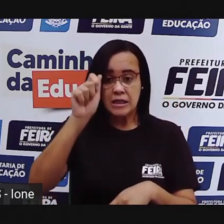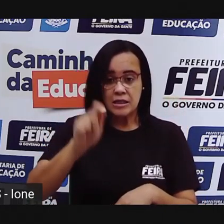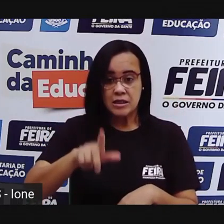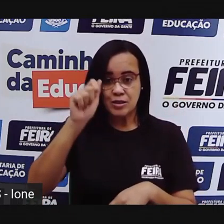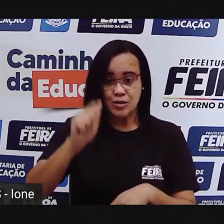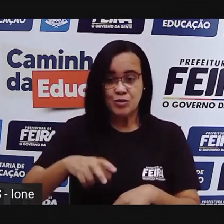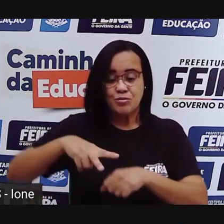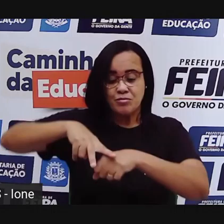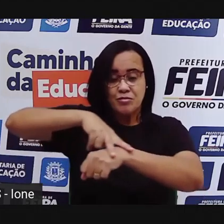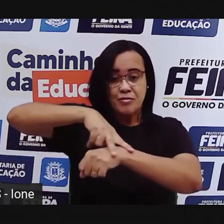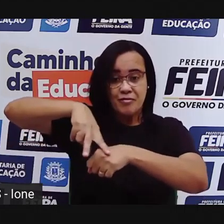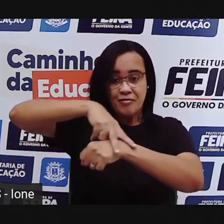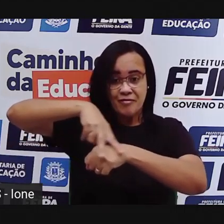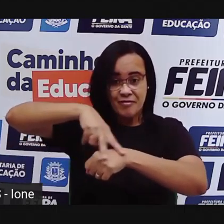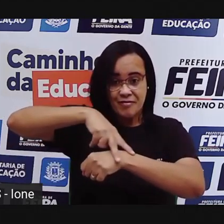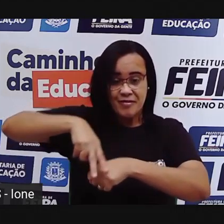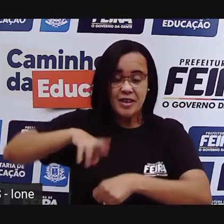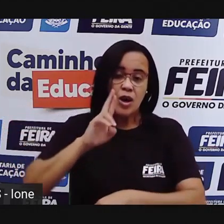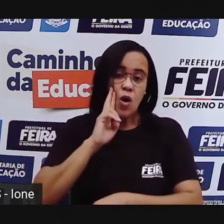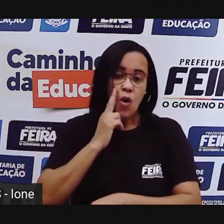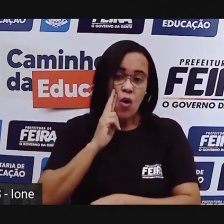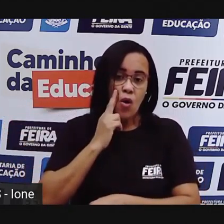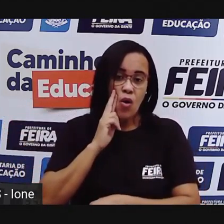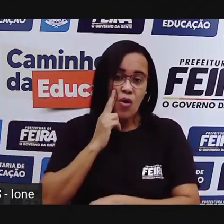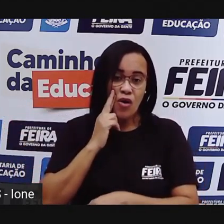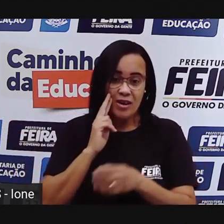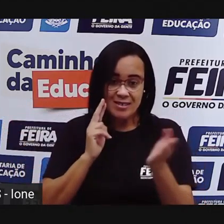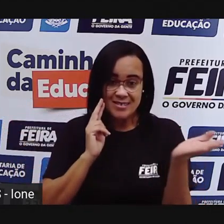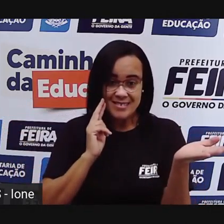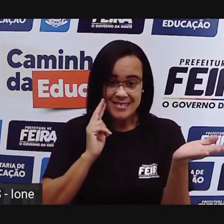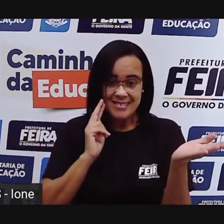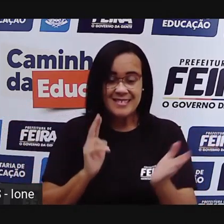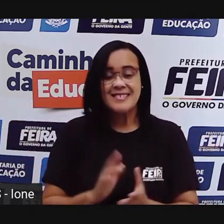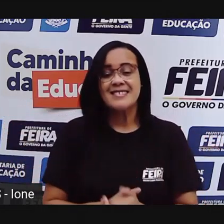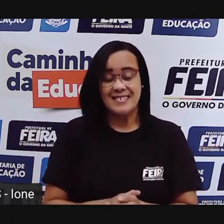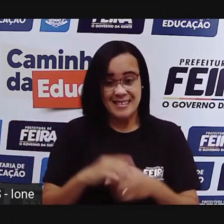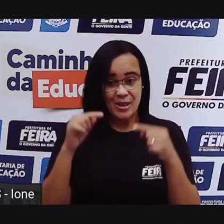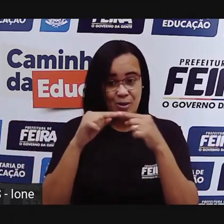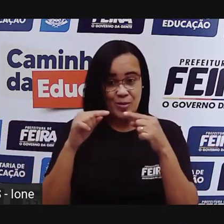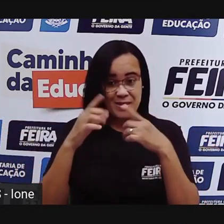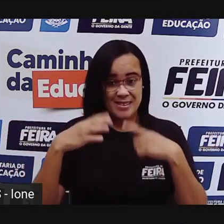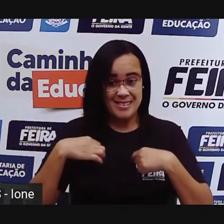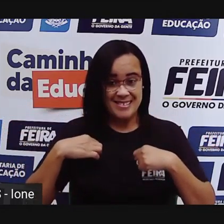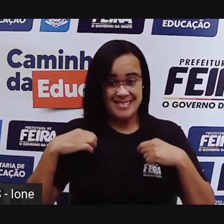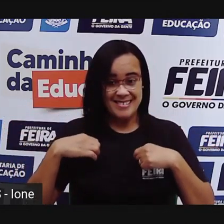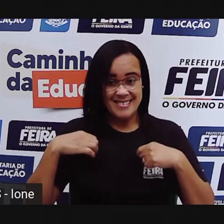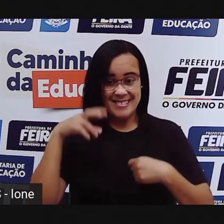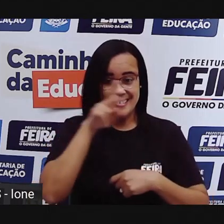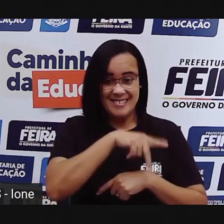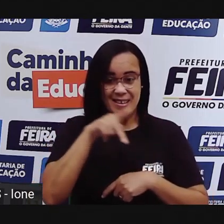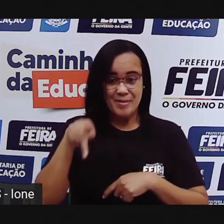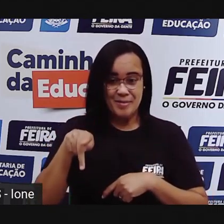rosa? Então, vamos para o rosa, da cor da minha blusa.